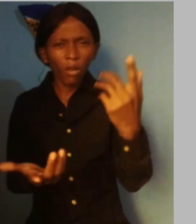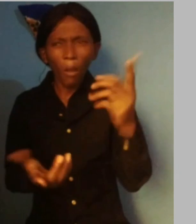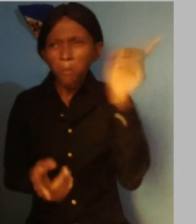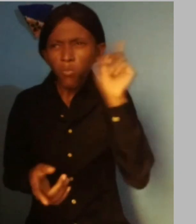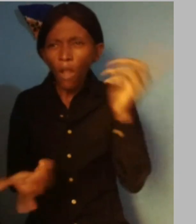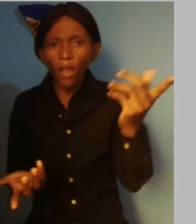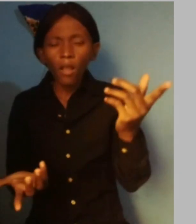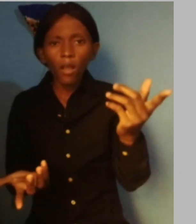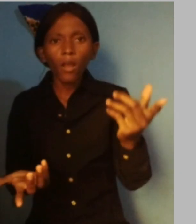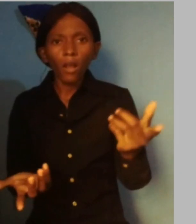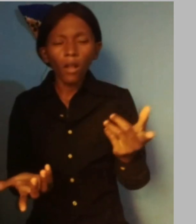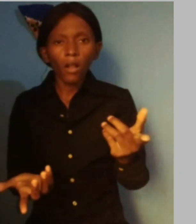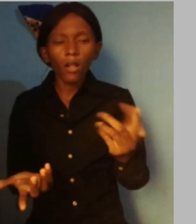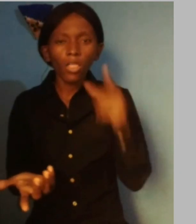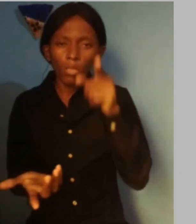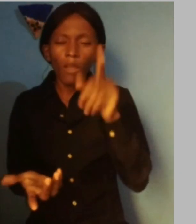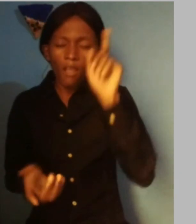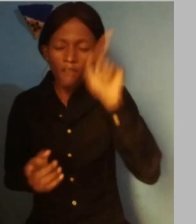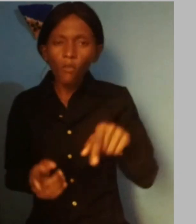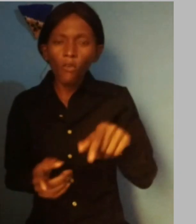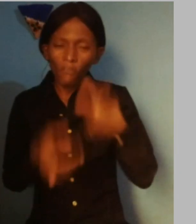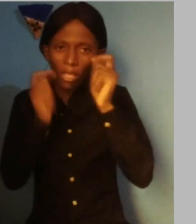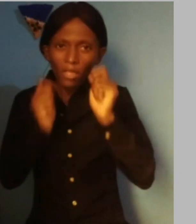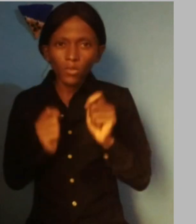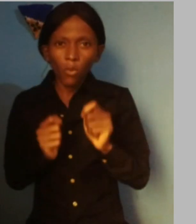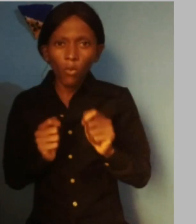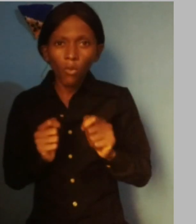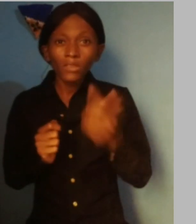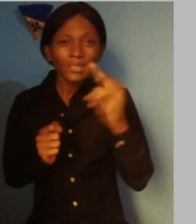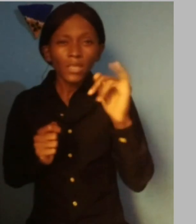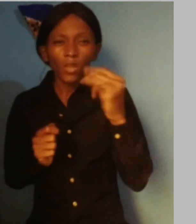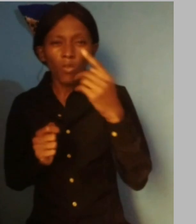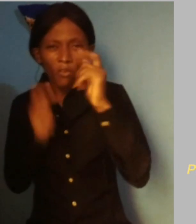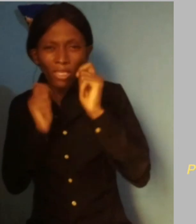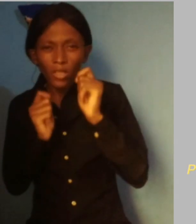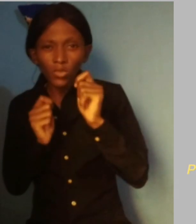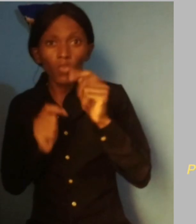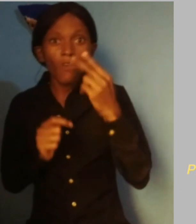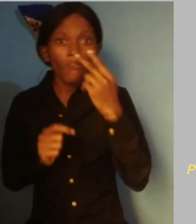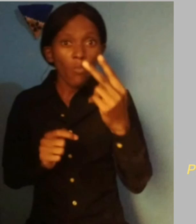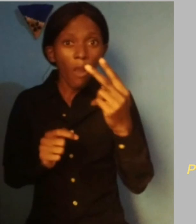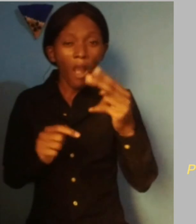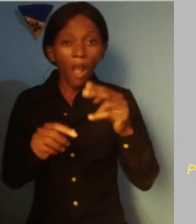pareil. Même les voitures doivent s'arrêter le temps de